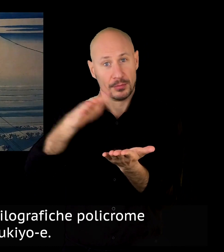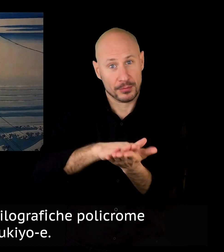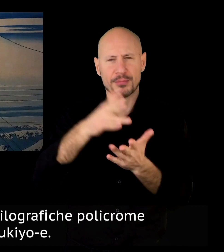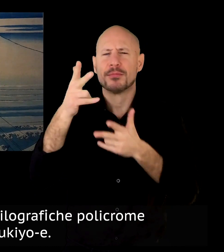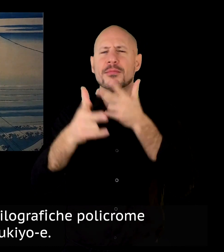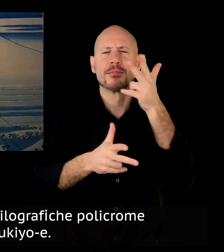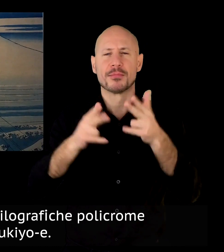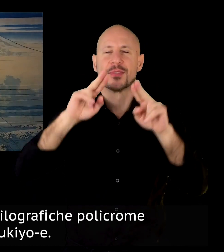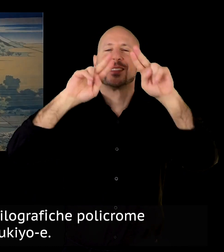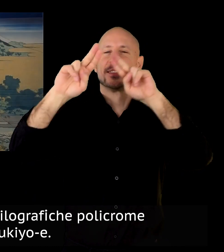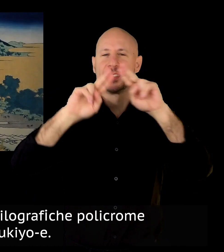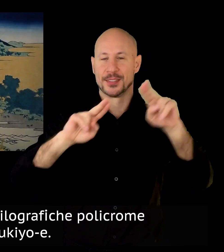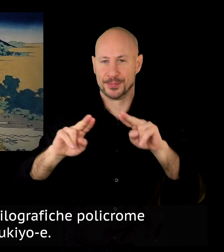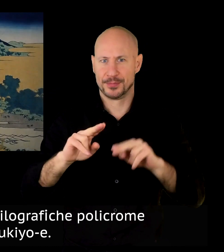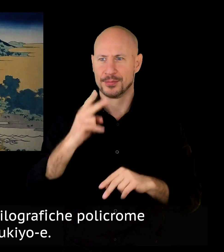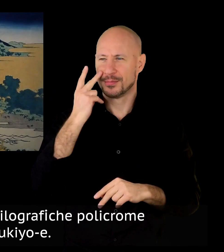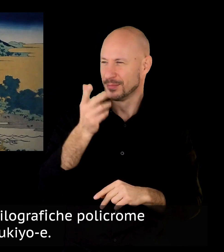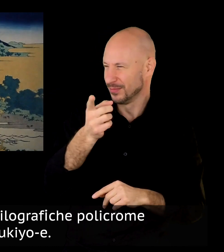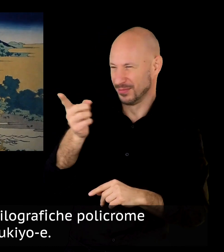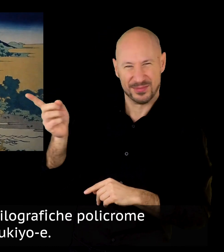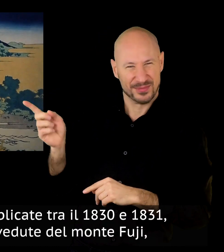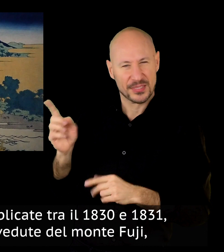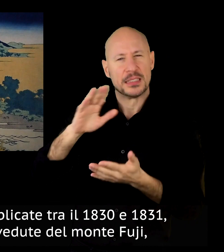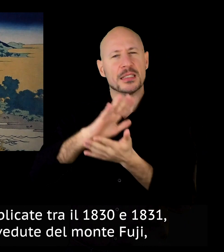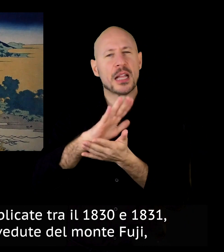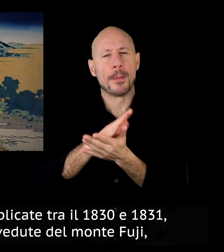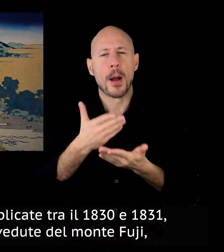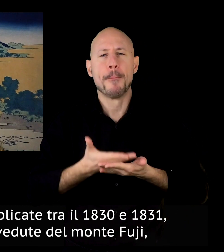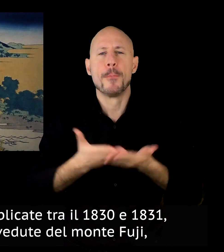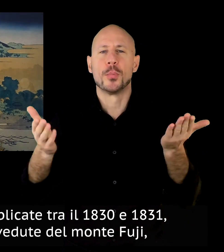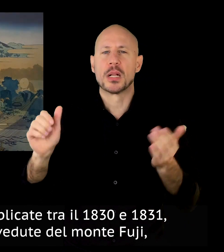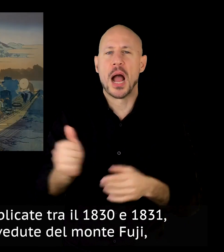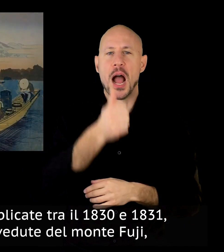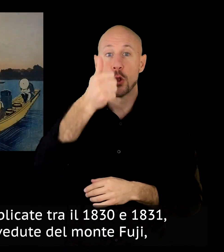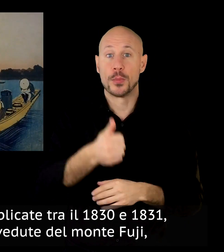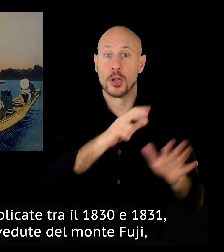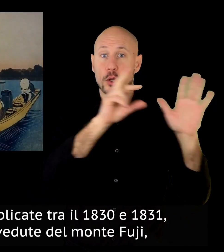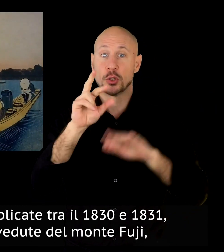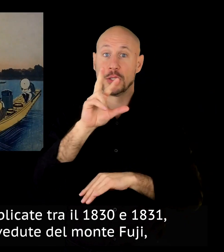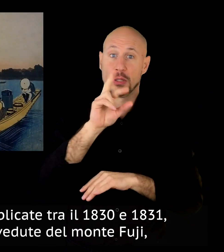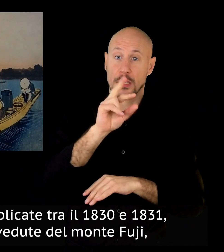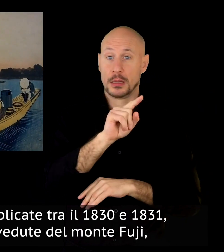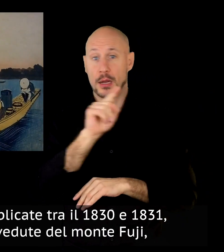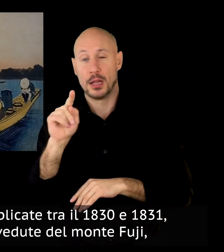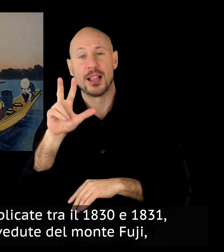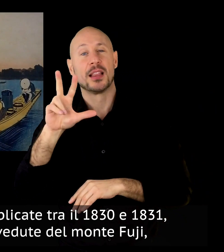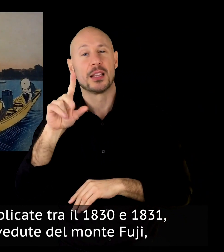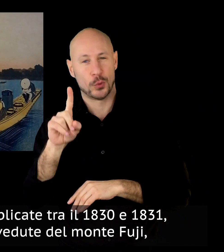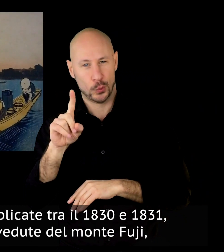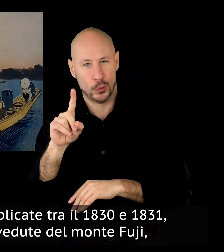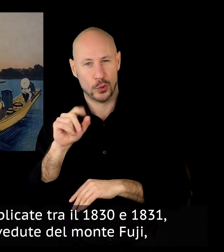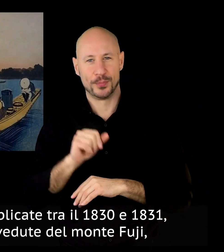policrome dette ukiyo e tra queste state pubblicate tra il 1830 e